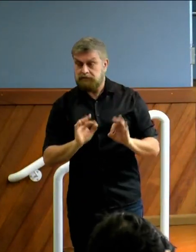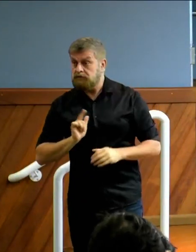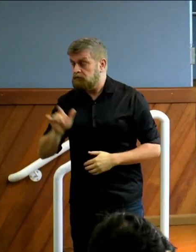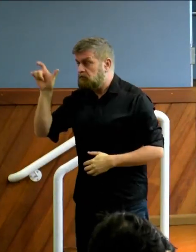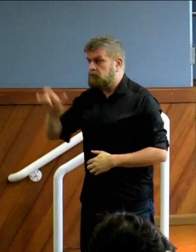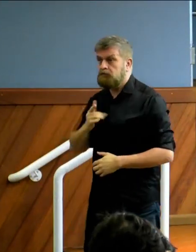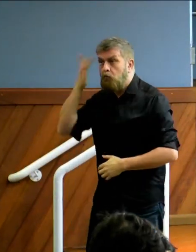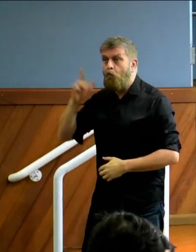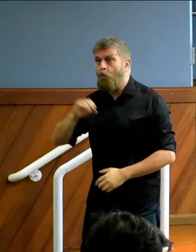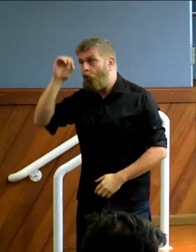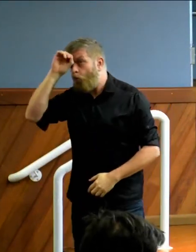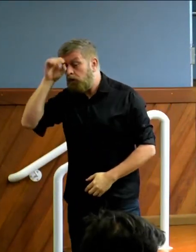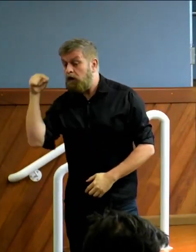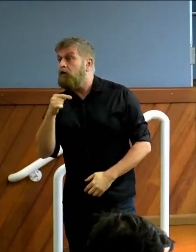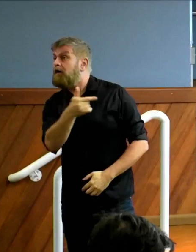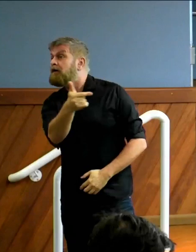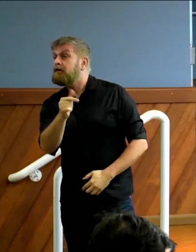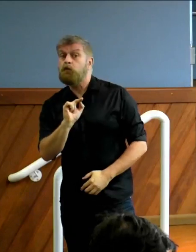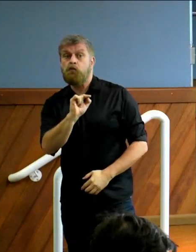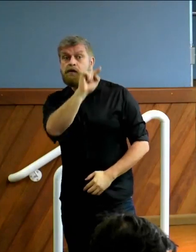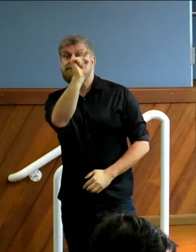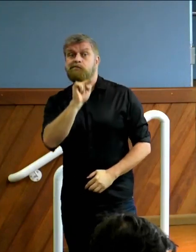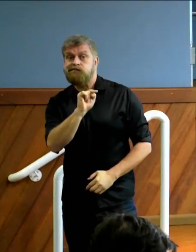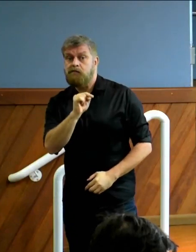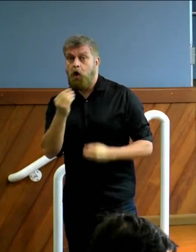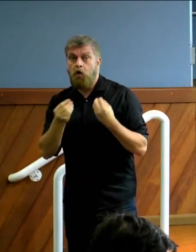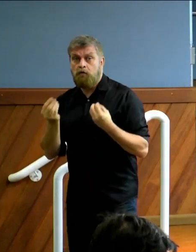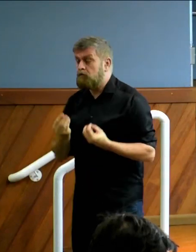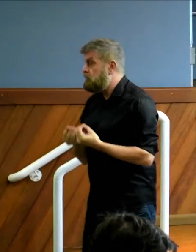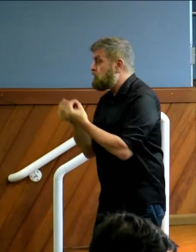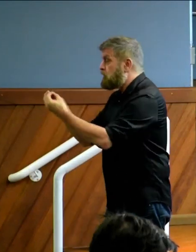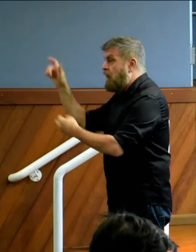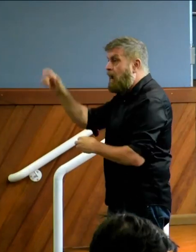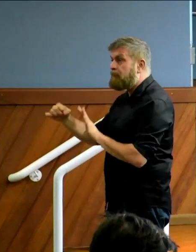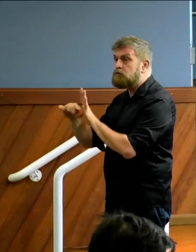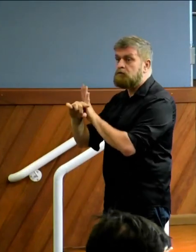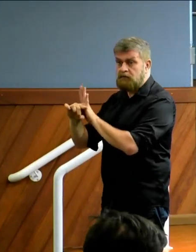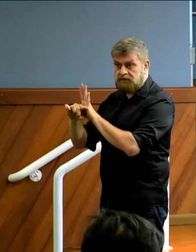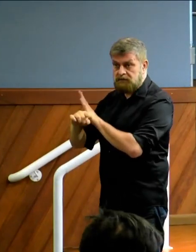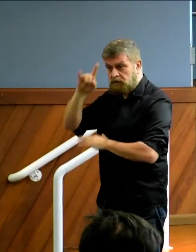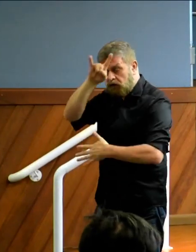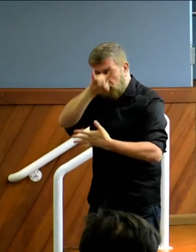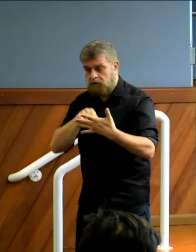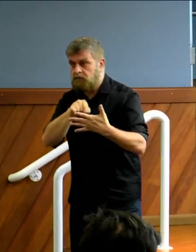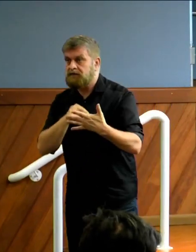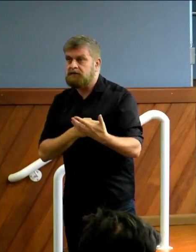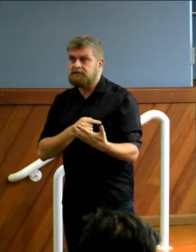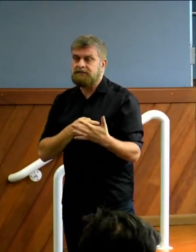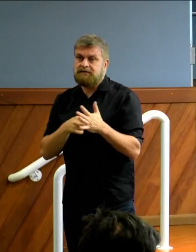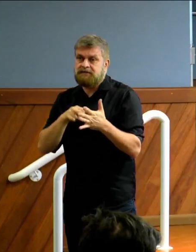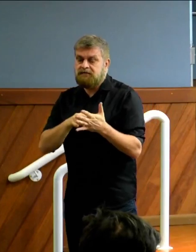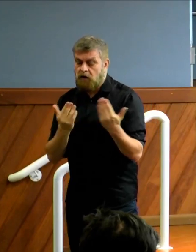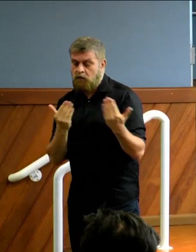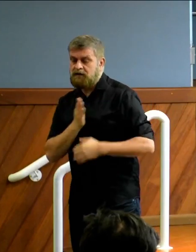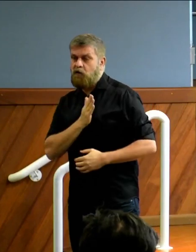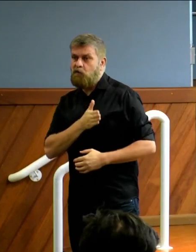você não sabe o que você tem dentro de uma caixa para oferecer para o pesquisador. Então, assim, eu vou continuar defendendo muito que a documentação é o coração do... Claro,